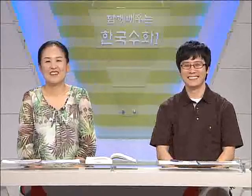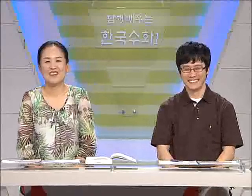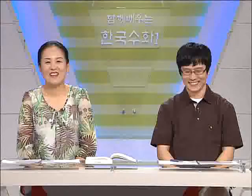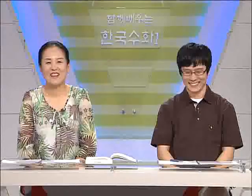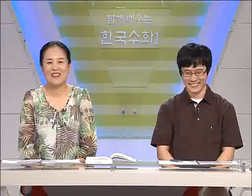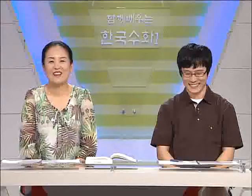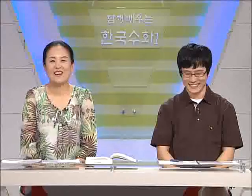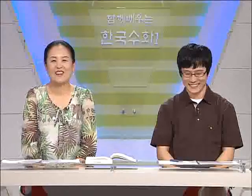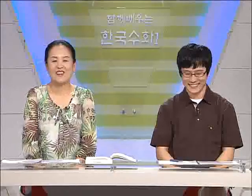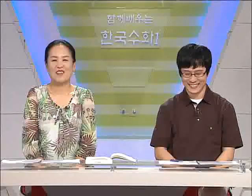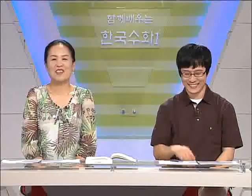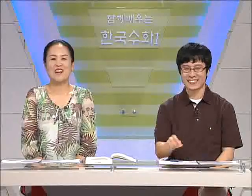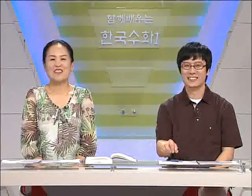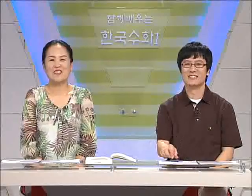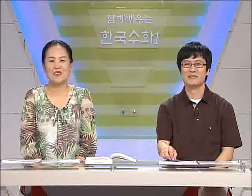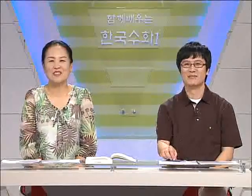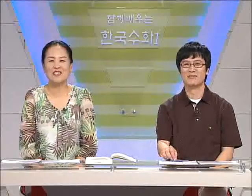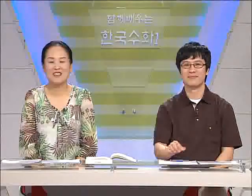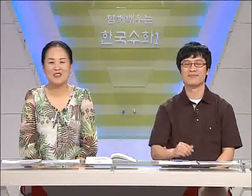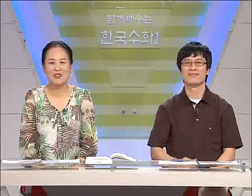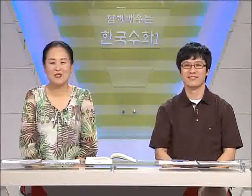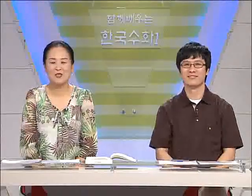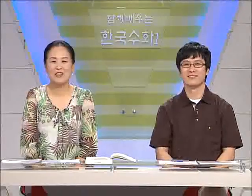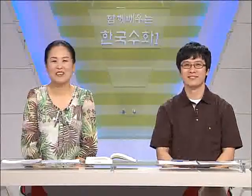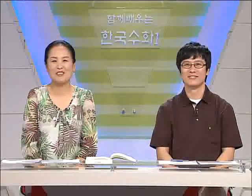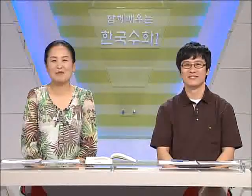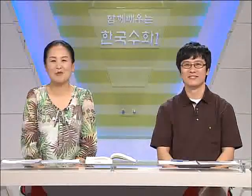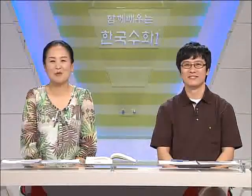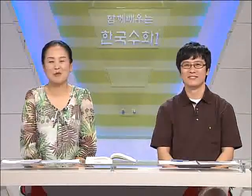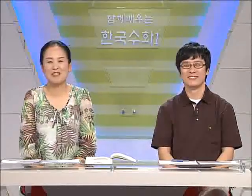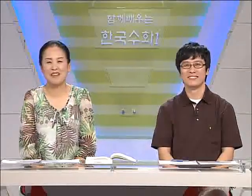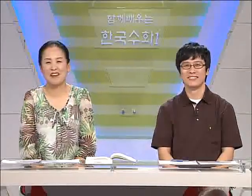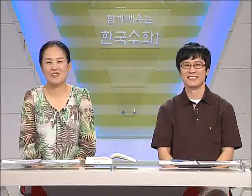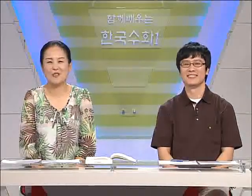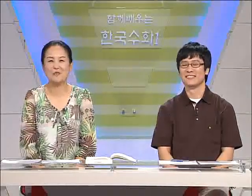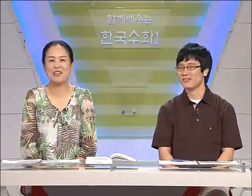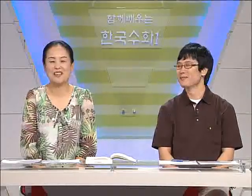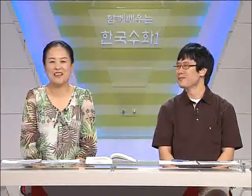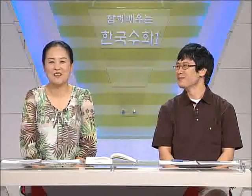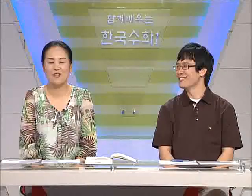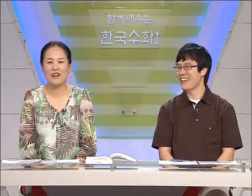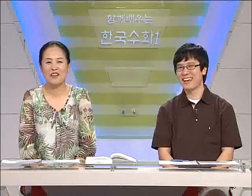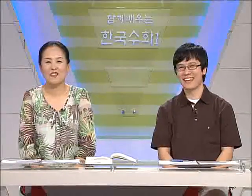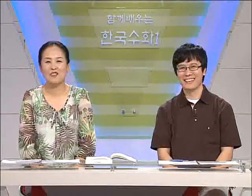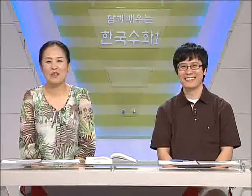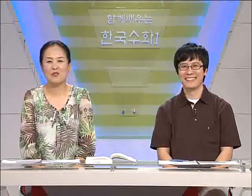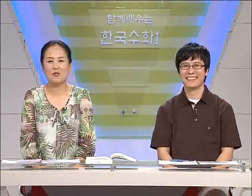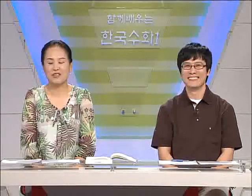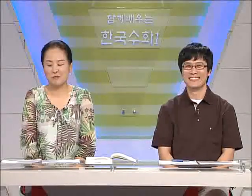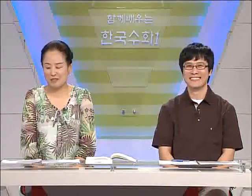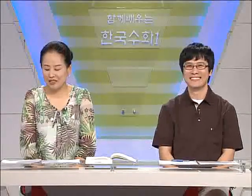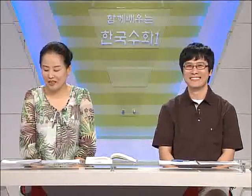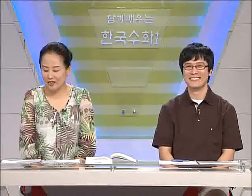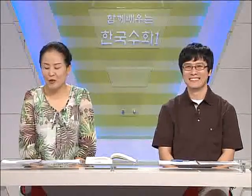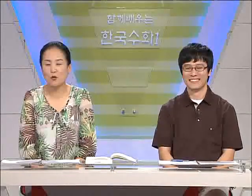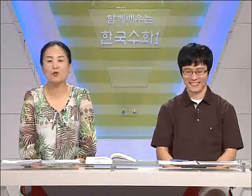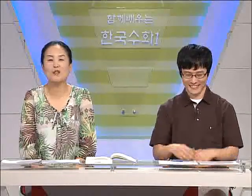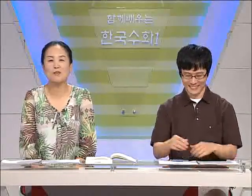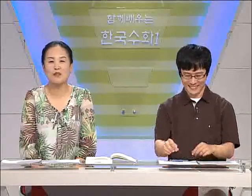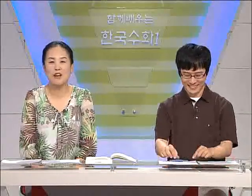네, 연세가 있으신 어르신께서 수화를 하시는 모습을 보니까 더 흐뭇한데요. 네. 열심히 해주고 계십니다. 자, 그러면 오늘 배울